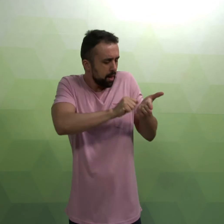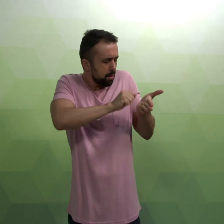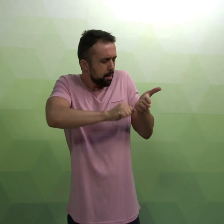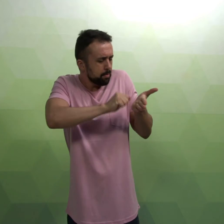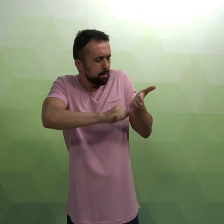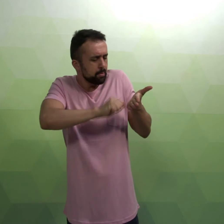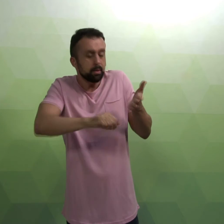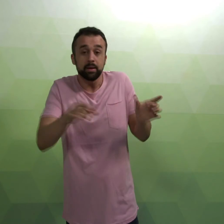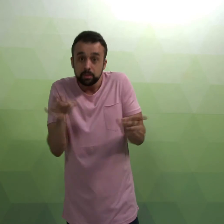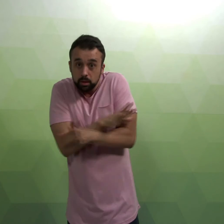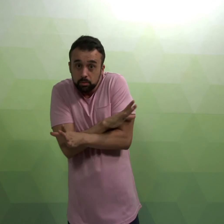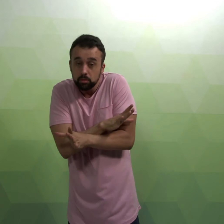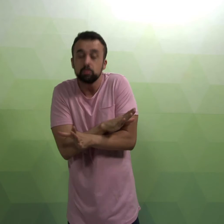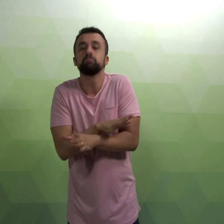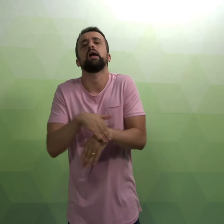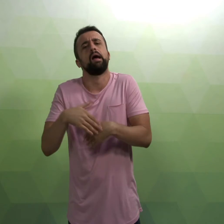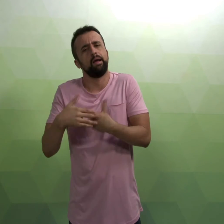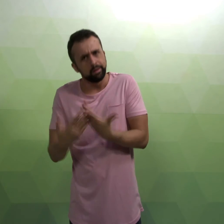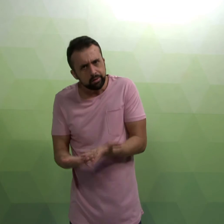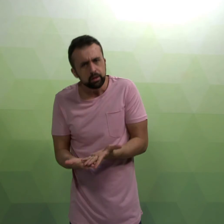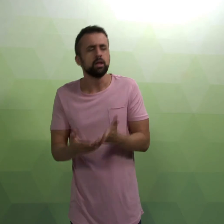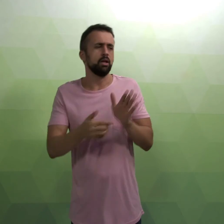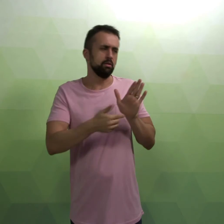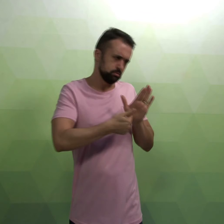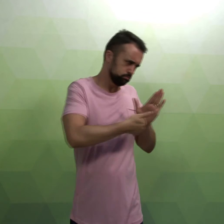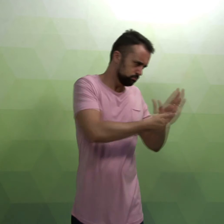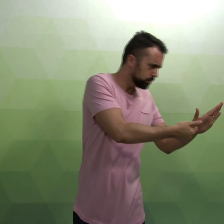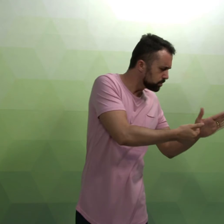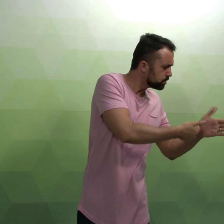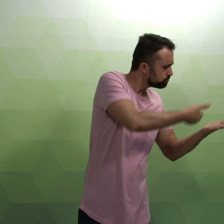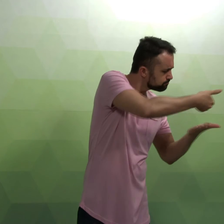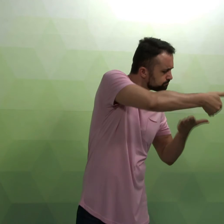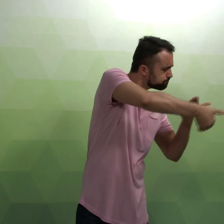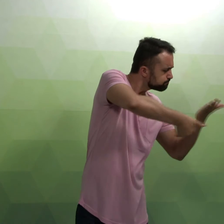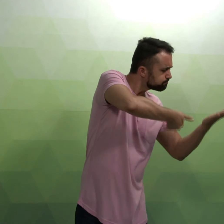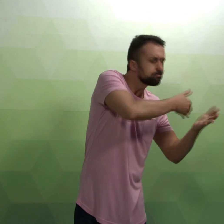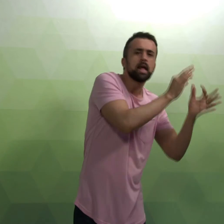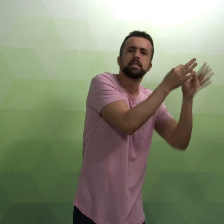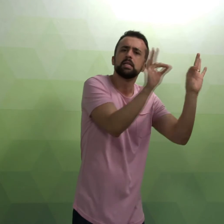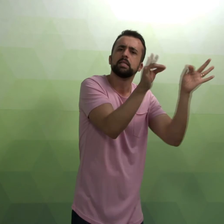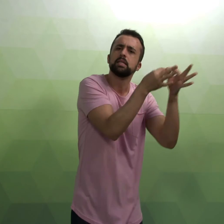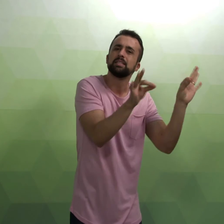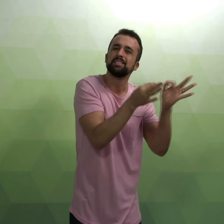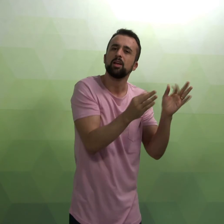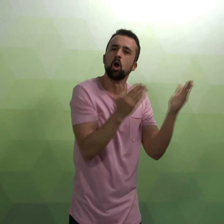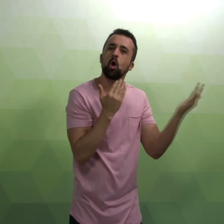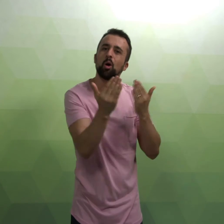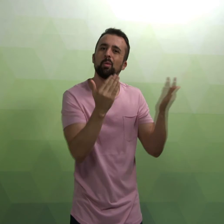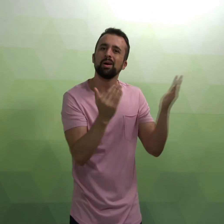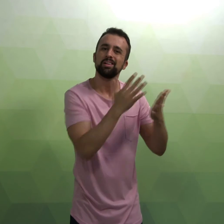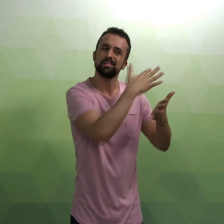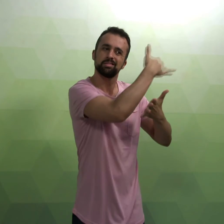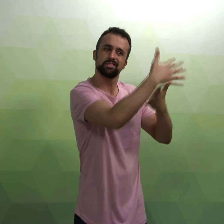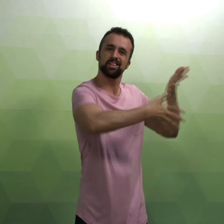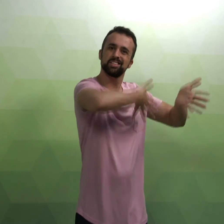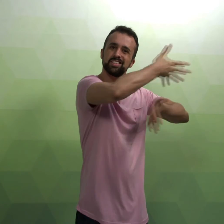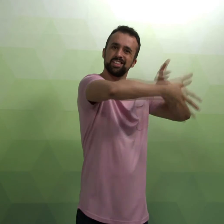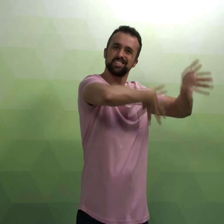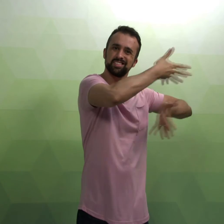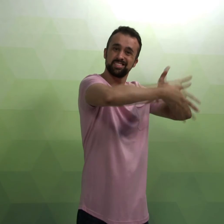Depois do texto finalizado, aí sim o professor vai mostrando as sentenças ao aluno ou à aluna e comparando com a